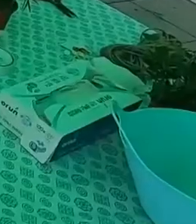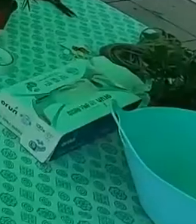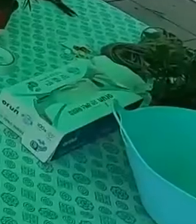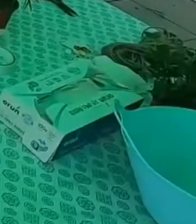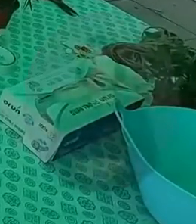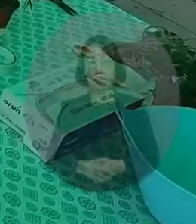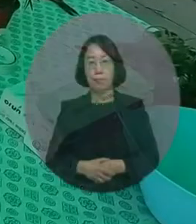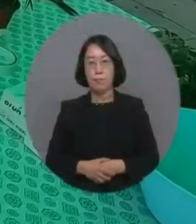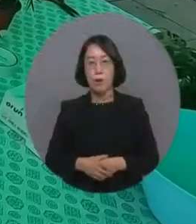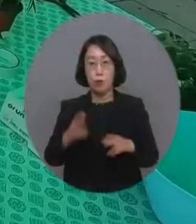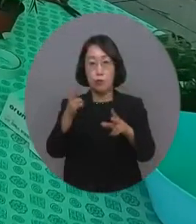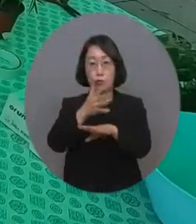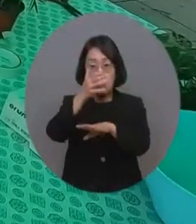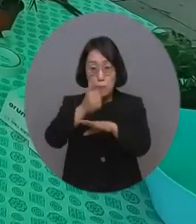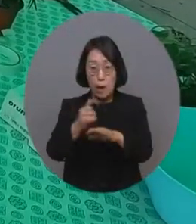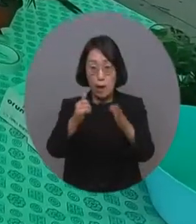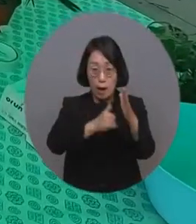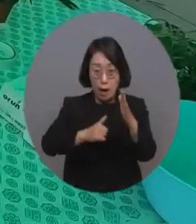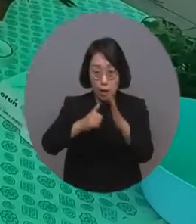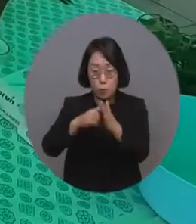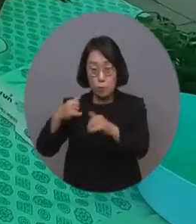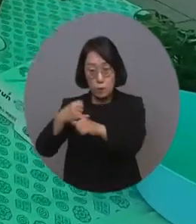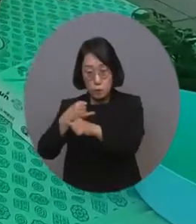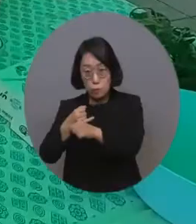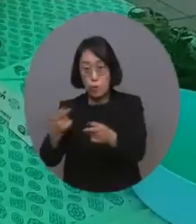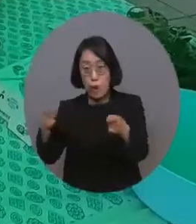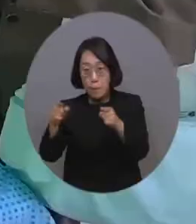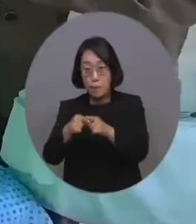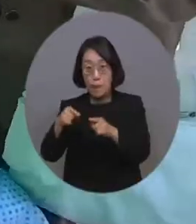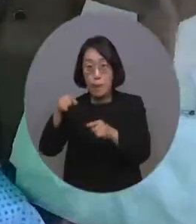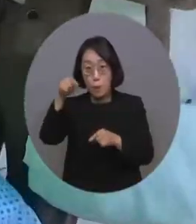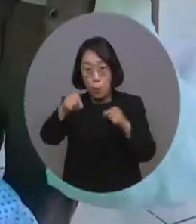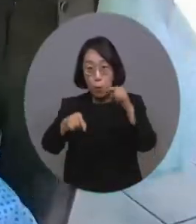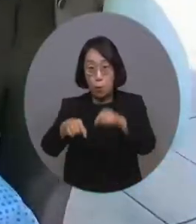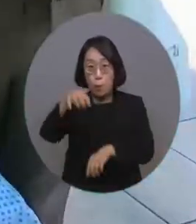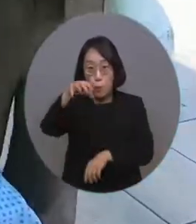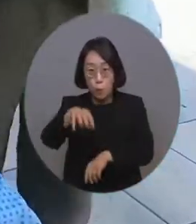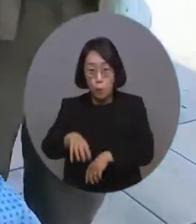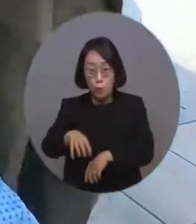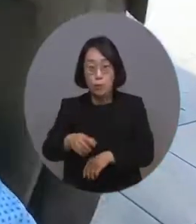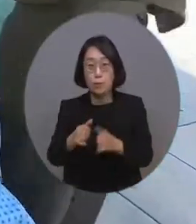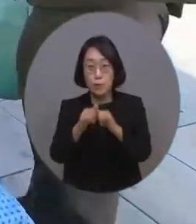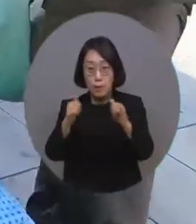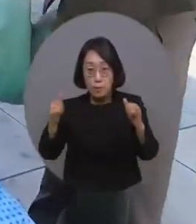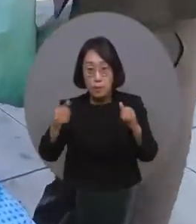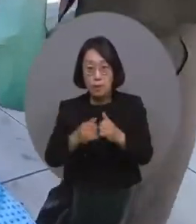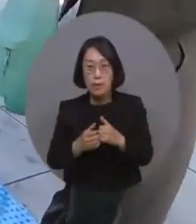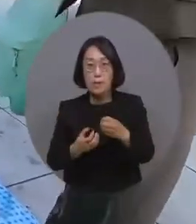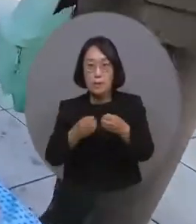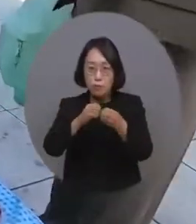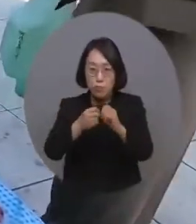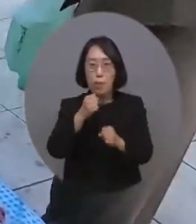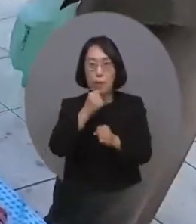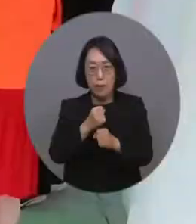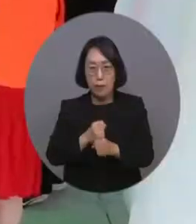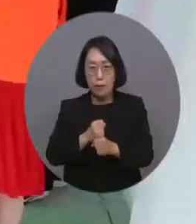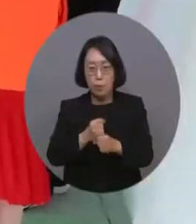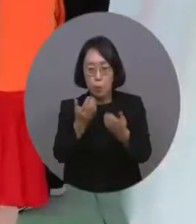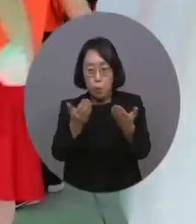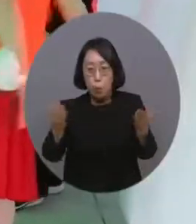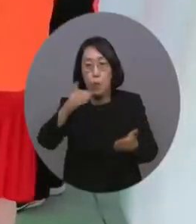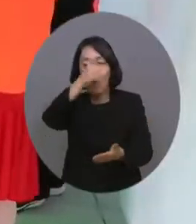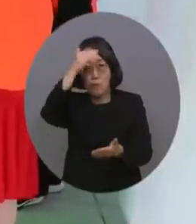주말을 맞아 가족이나 연인과 이순신 광장을 찾은 시민들은 농인들이 만든 수공예 작품 전시를 관람했고